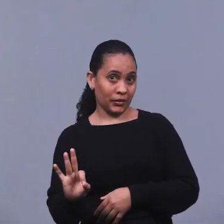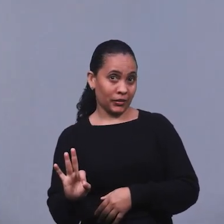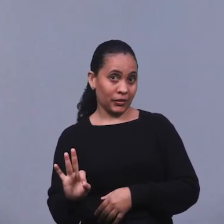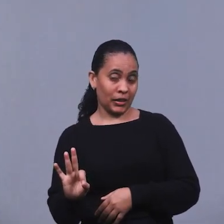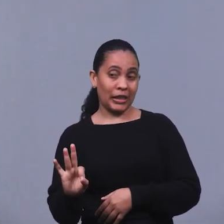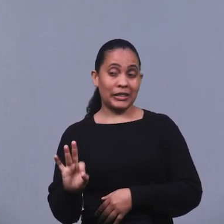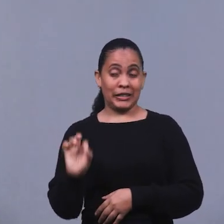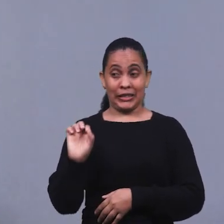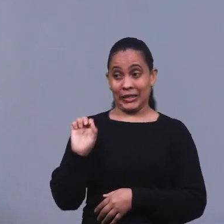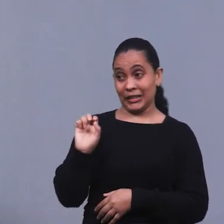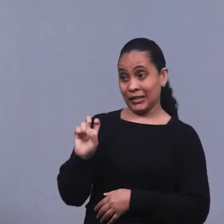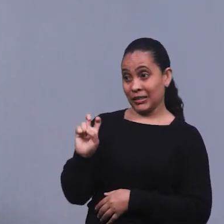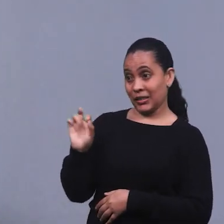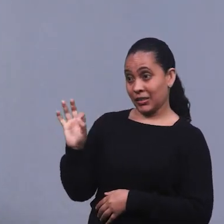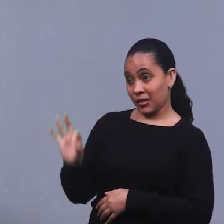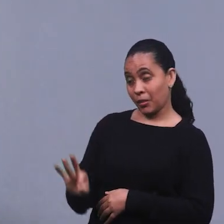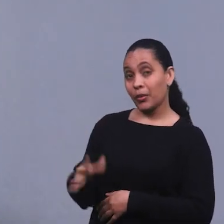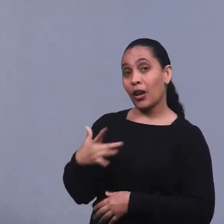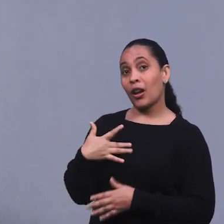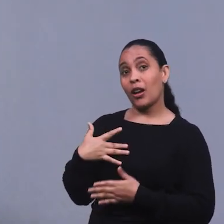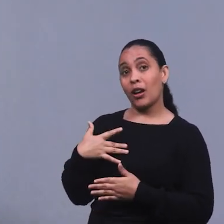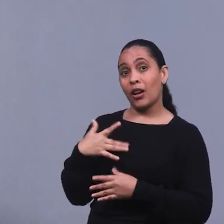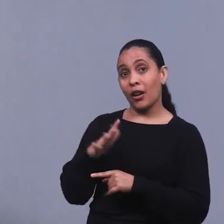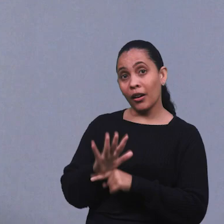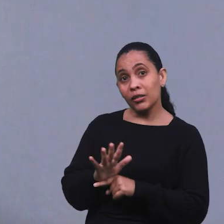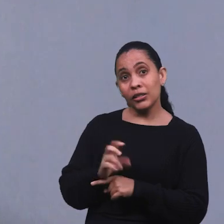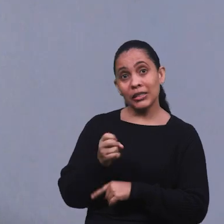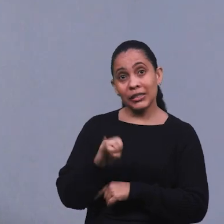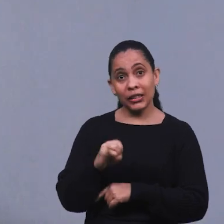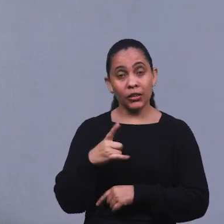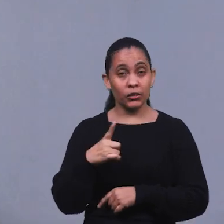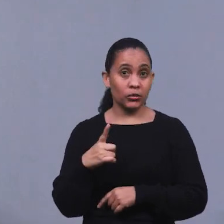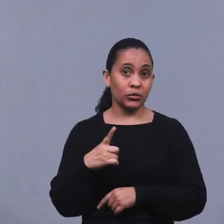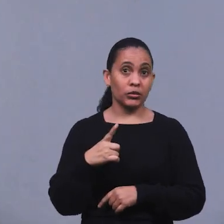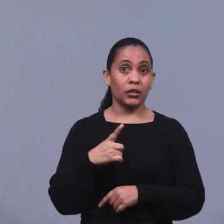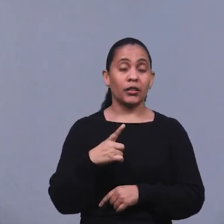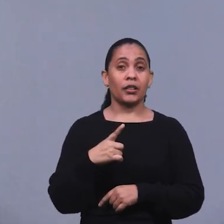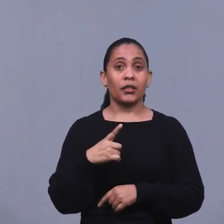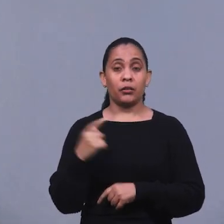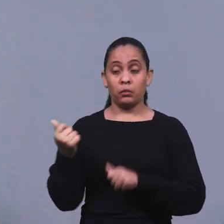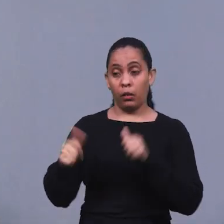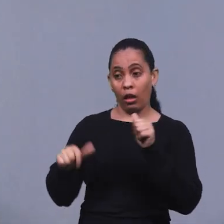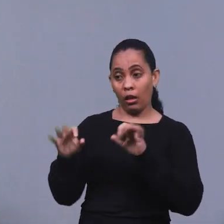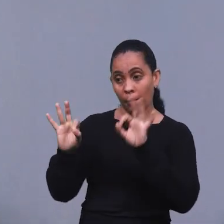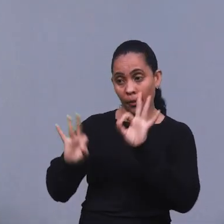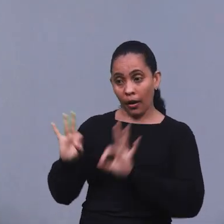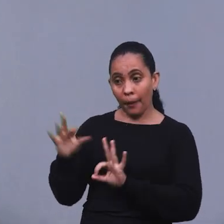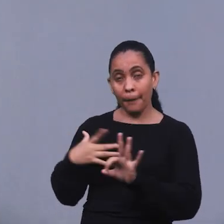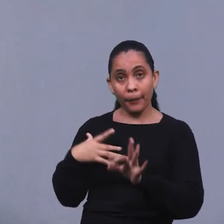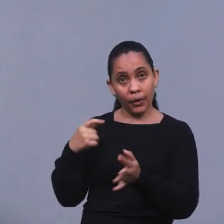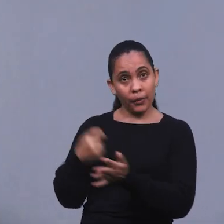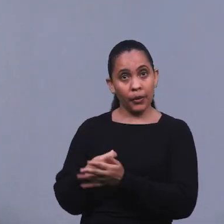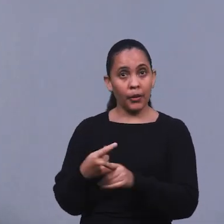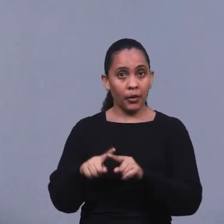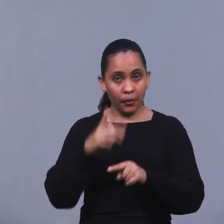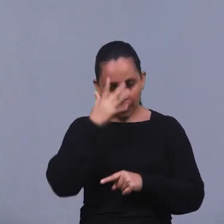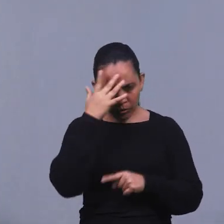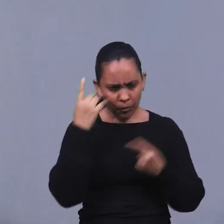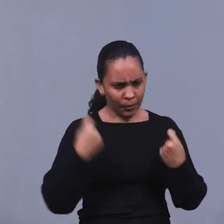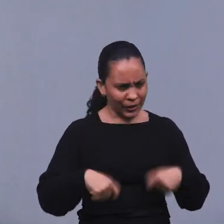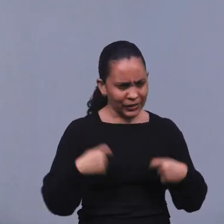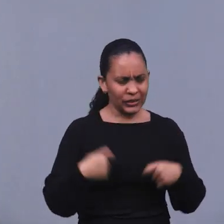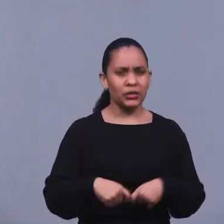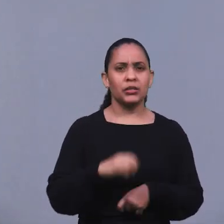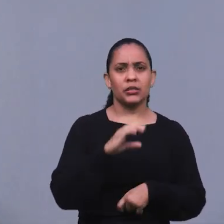essa contribuição de 5%, ela ajuda porque se eu não tenho tanto orçamento, ajuda muito, né, no momento da contribuição. E muita gente precisa